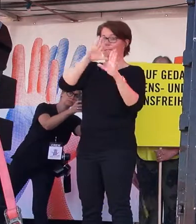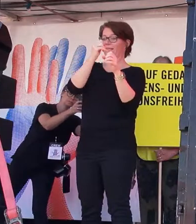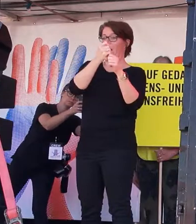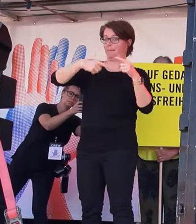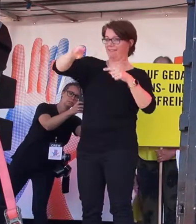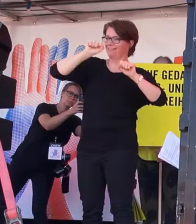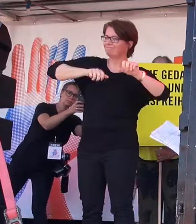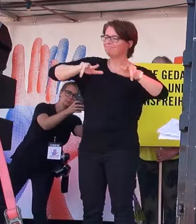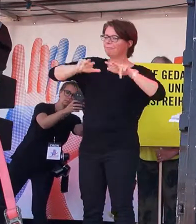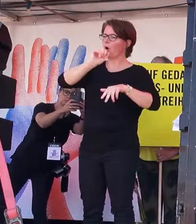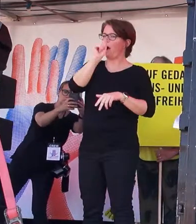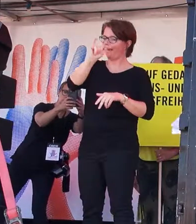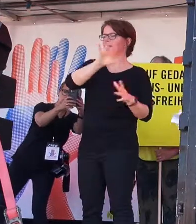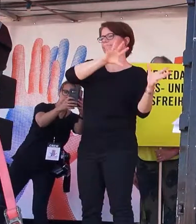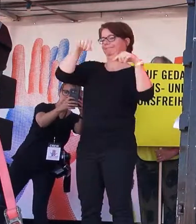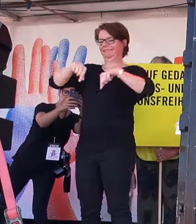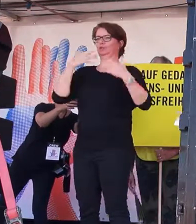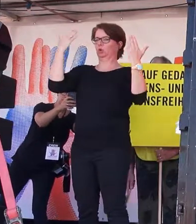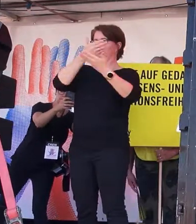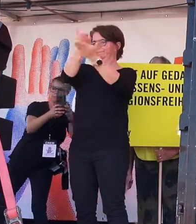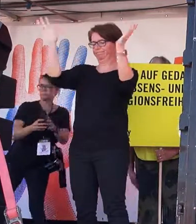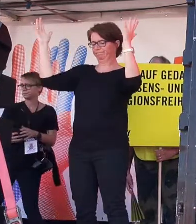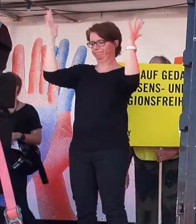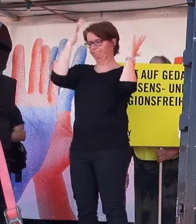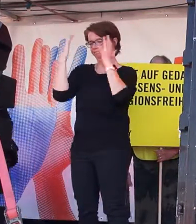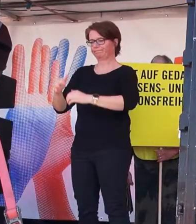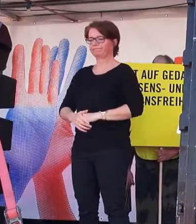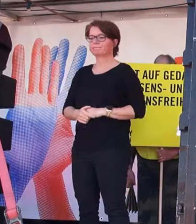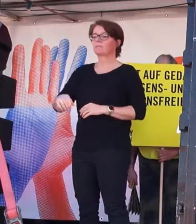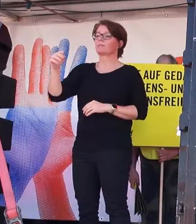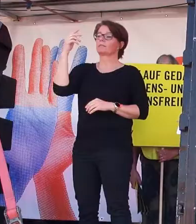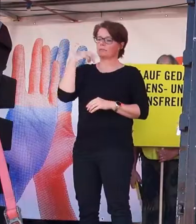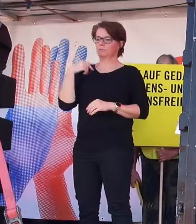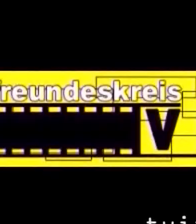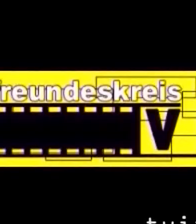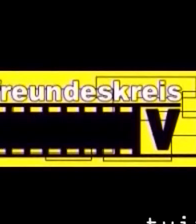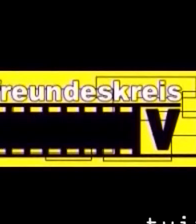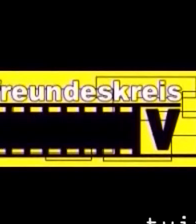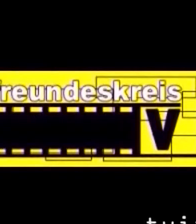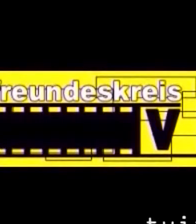Und von denen zwei gerade hier bei mir stehen, Lea und Rupert.